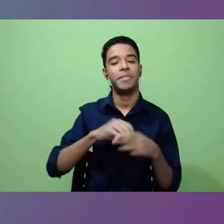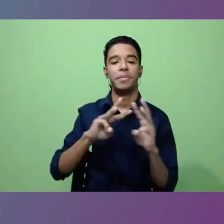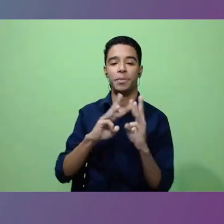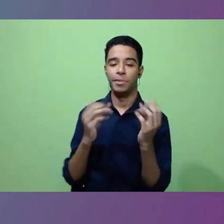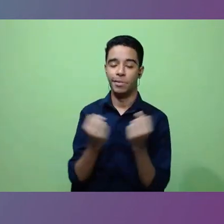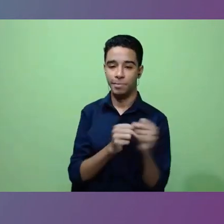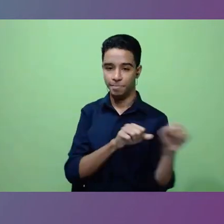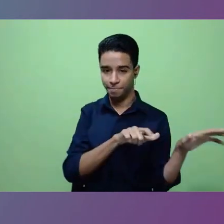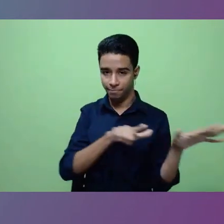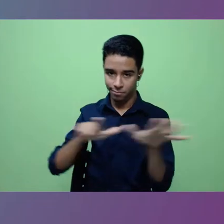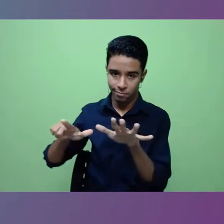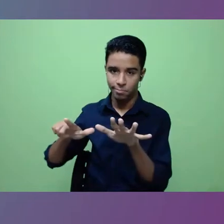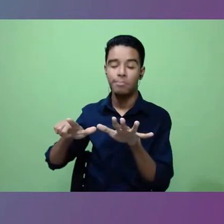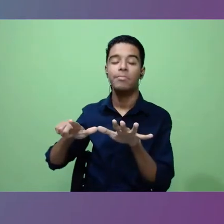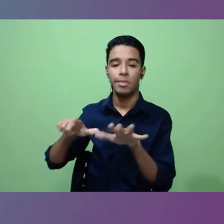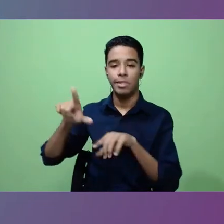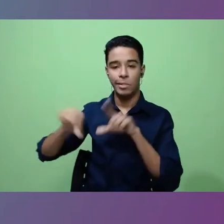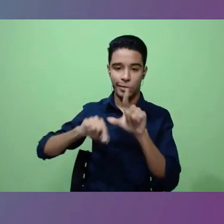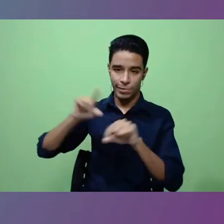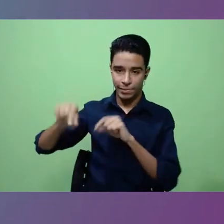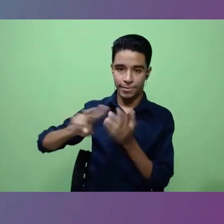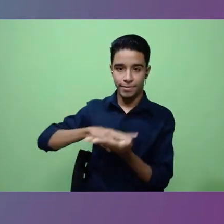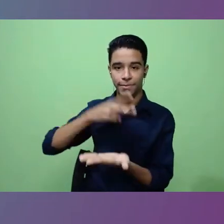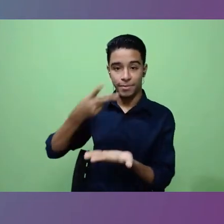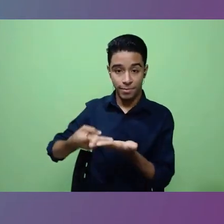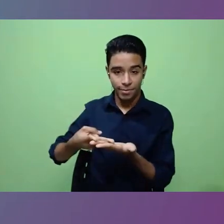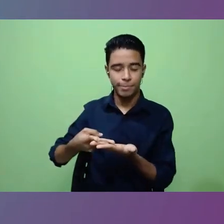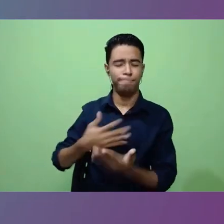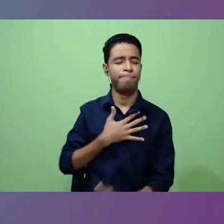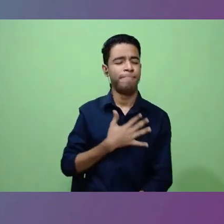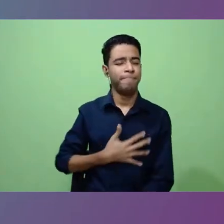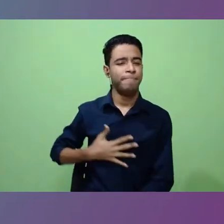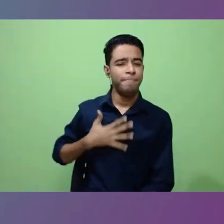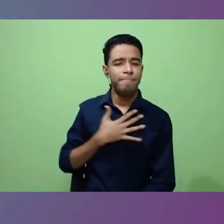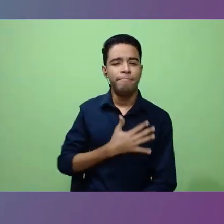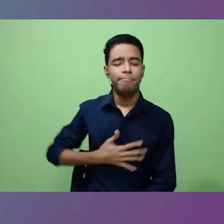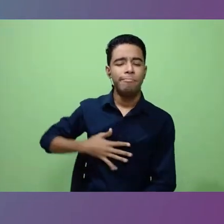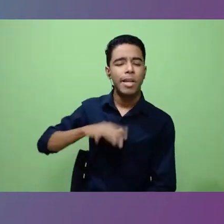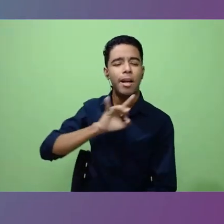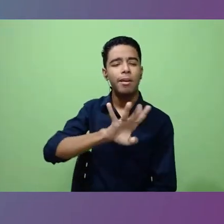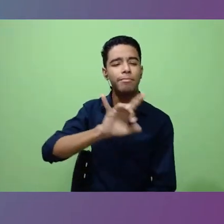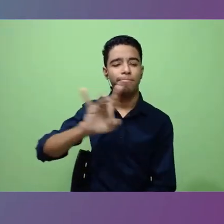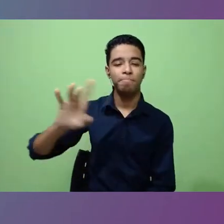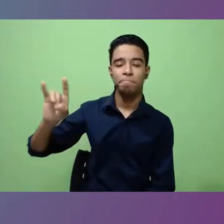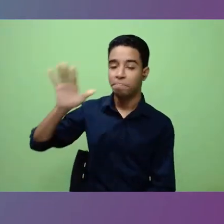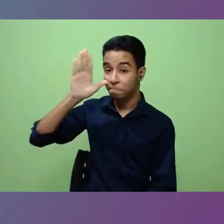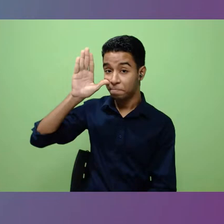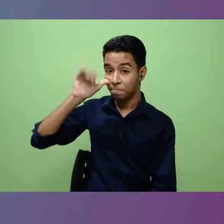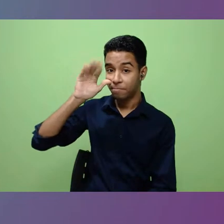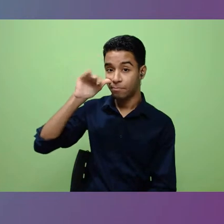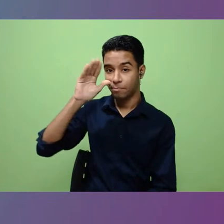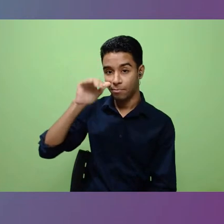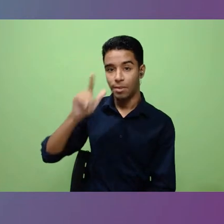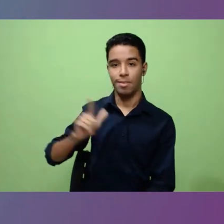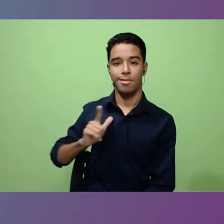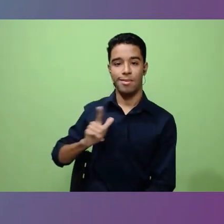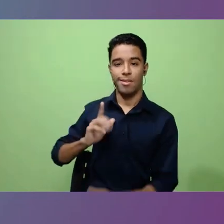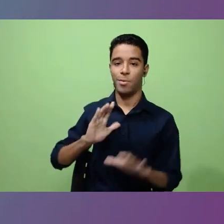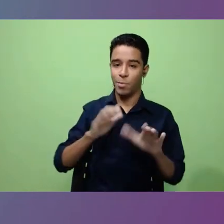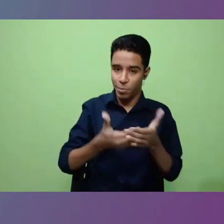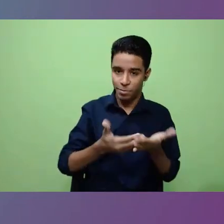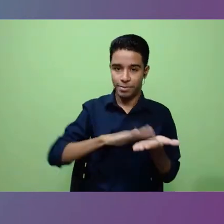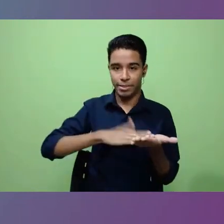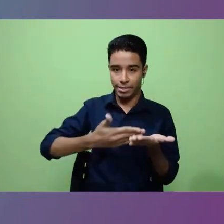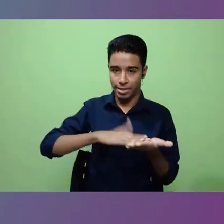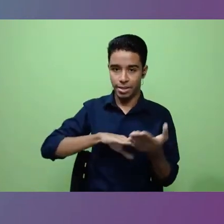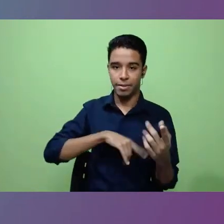escolhas tradutórias. Tenho o prazer de receber todos vocês aqui hoje, juntamente com a equipe de interpretação,